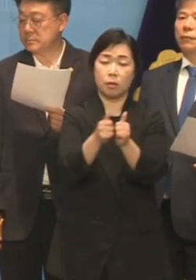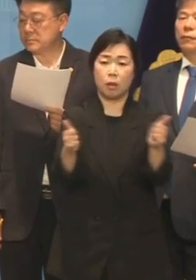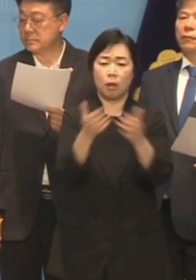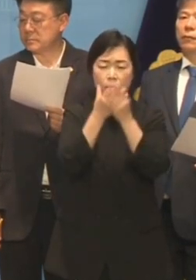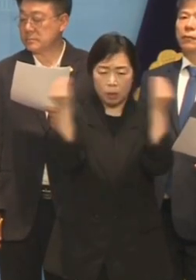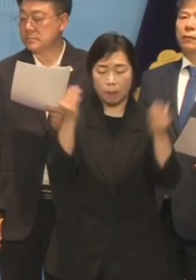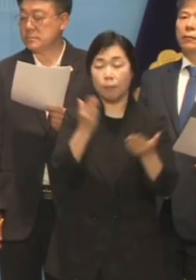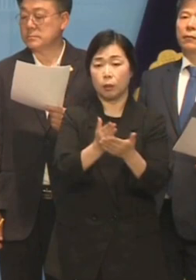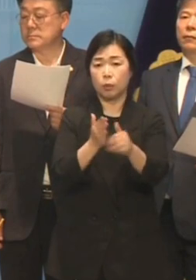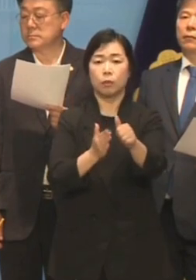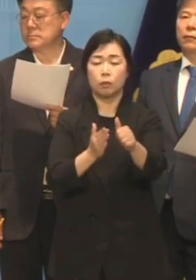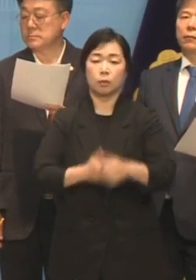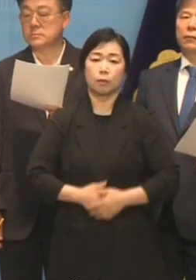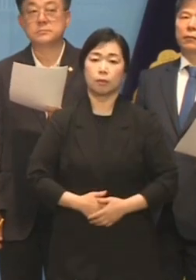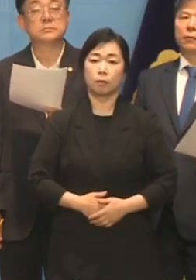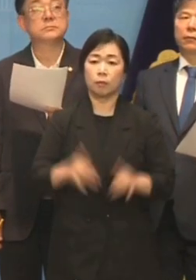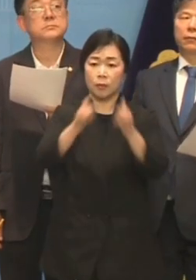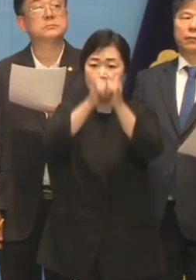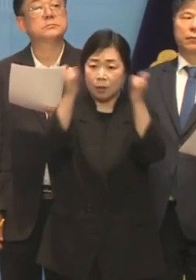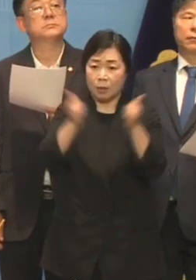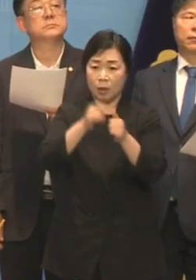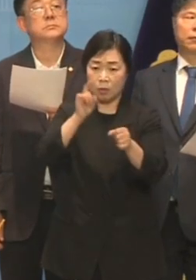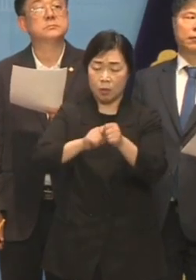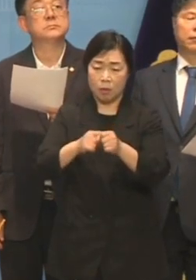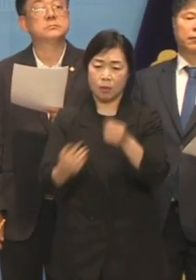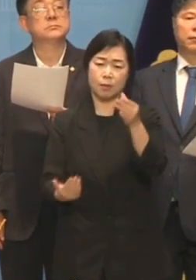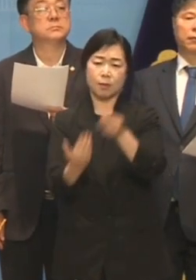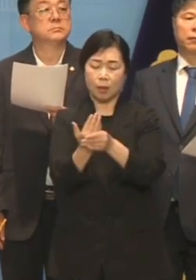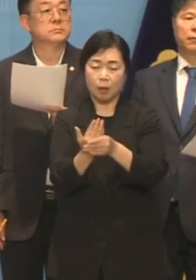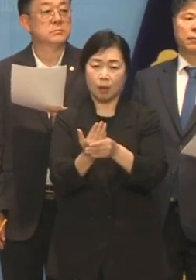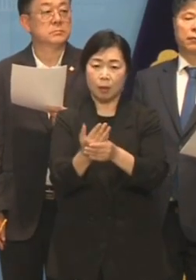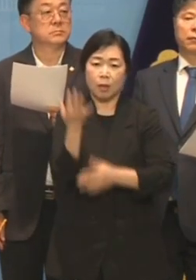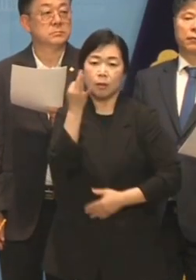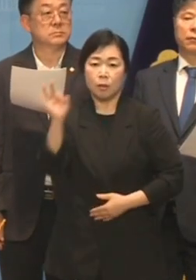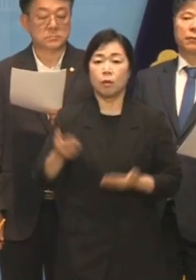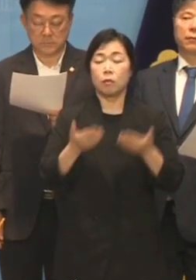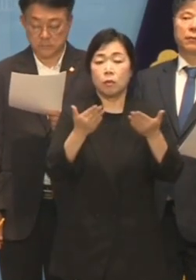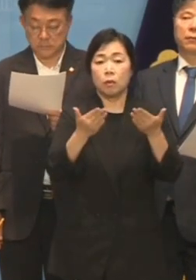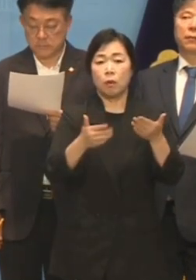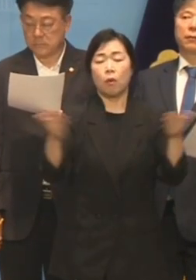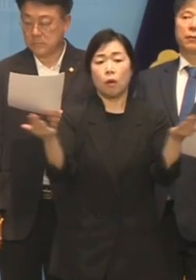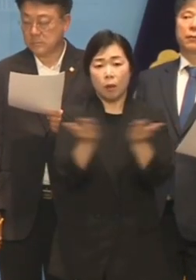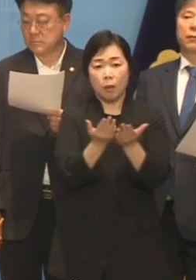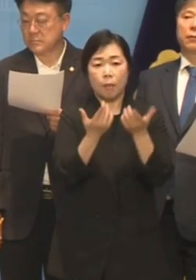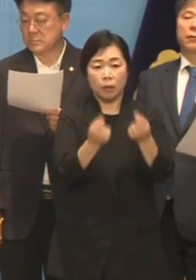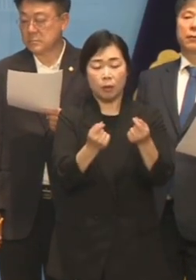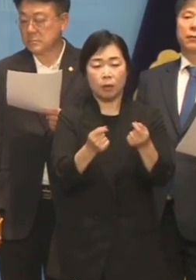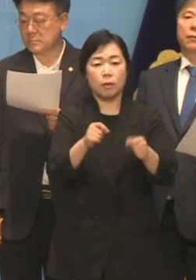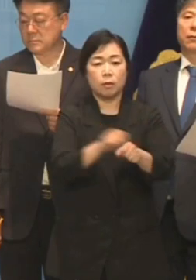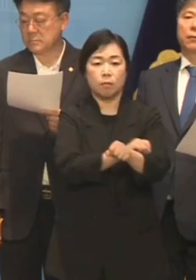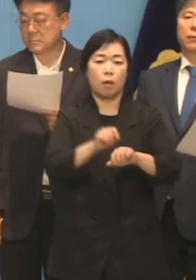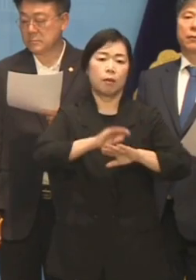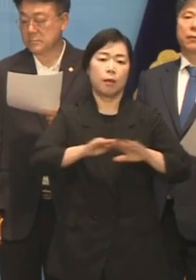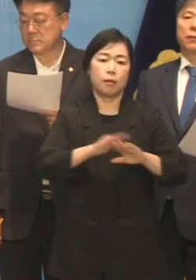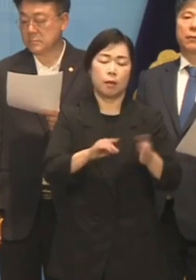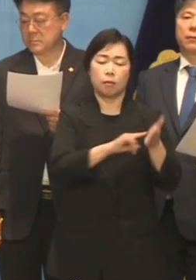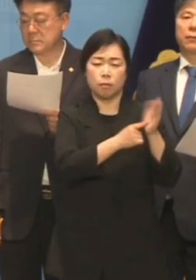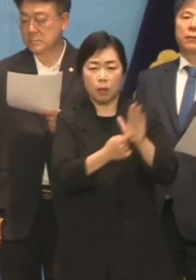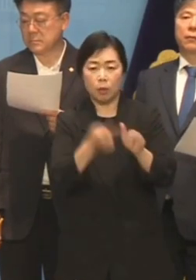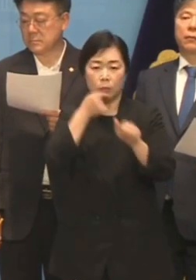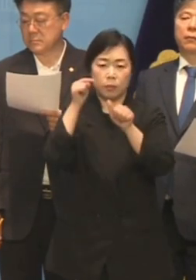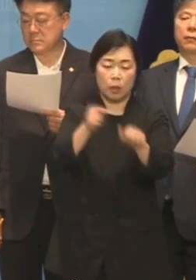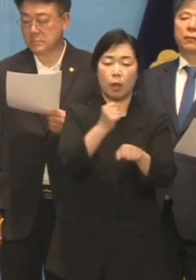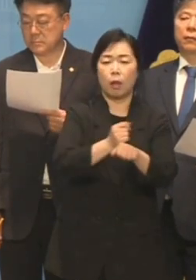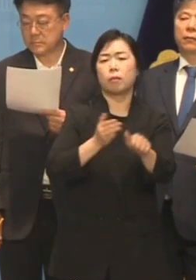피해자를 외면하지 마시고 사회적 재난으로 규정하고 이에 준하는 특단의 대책을